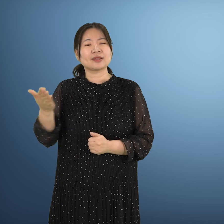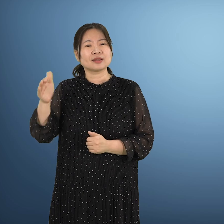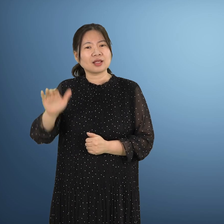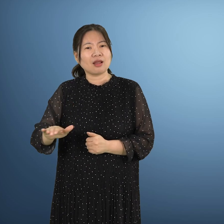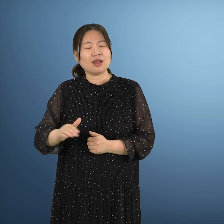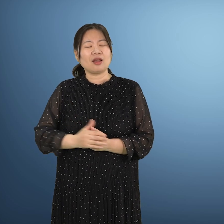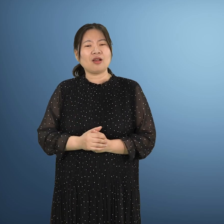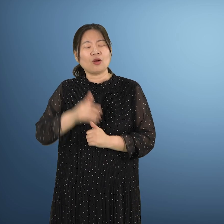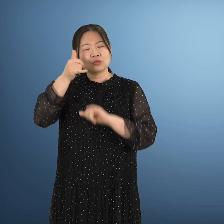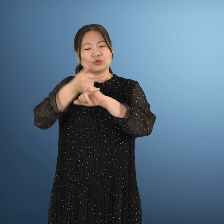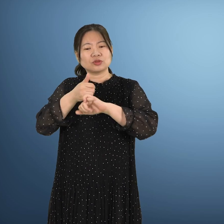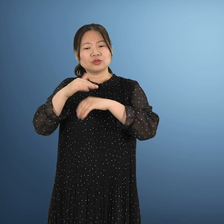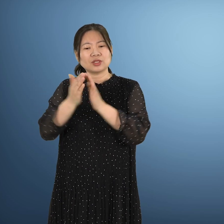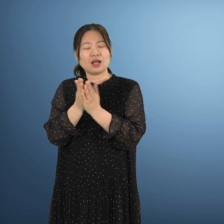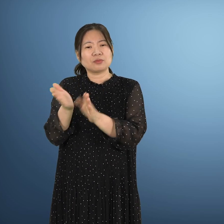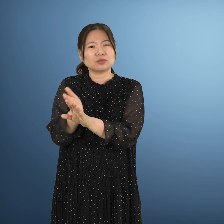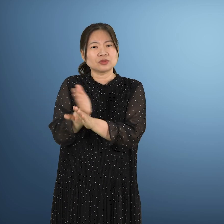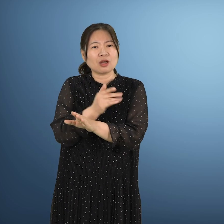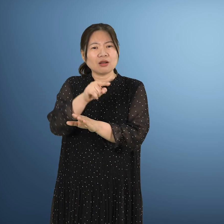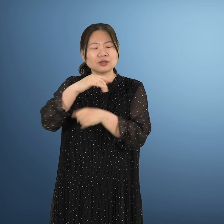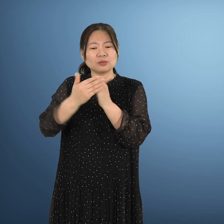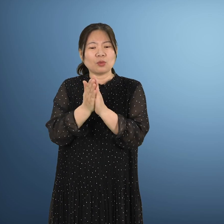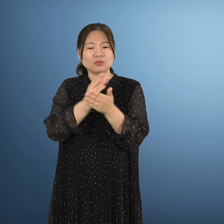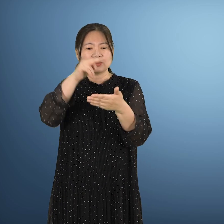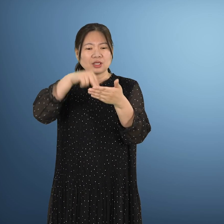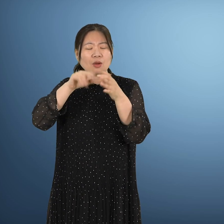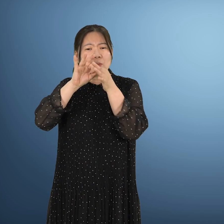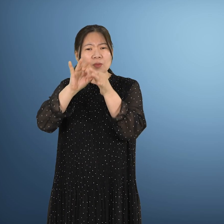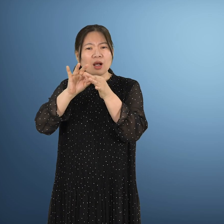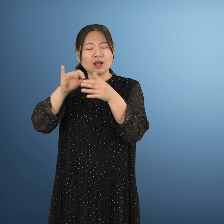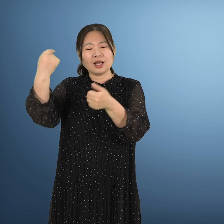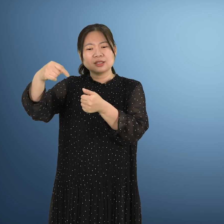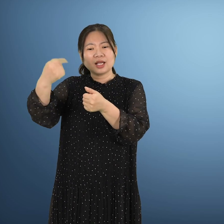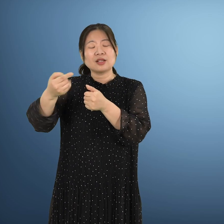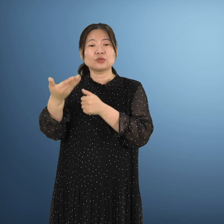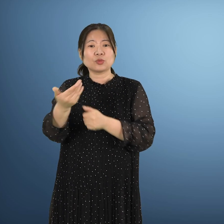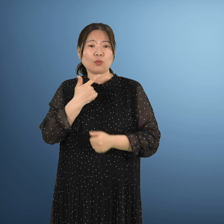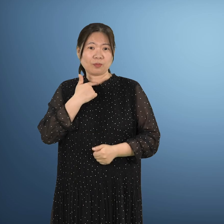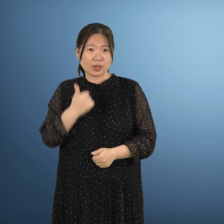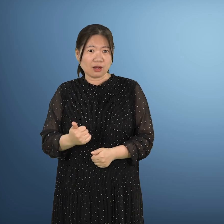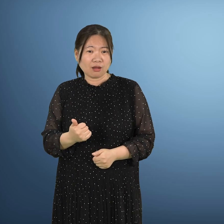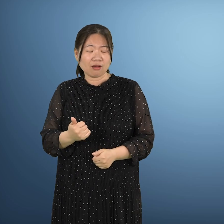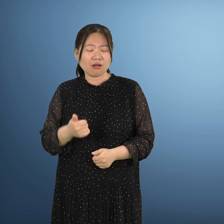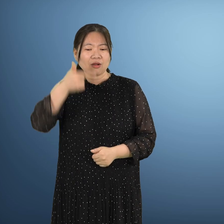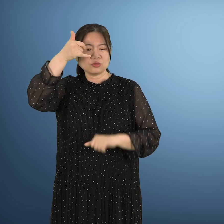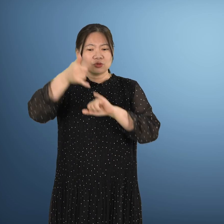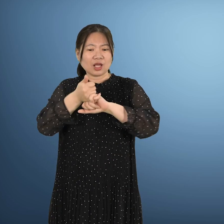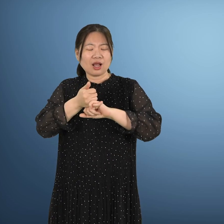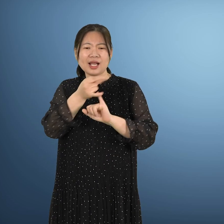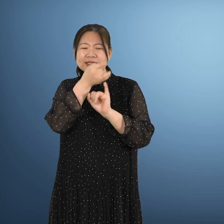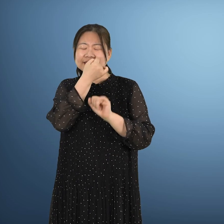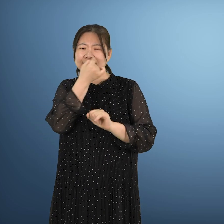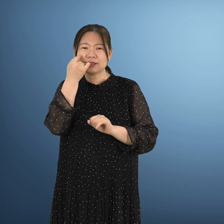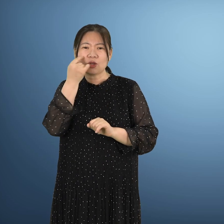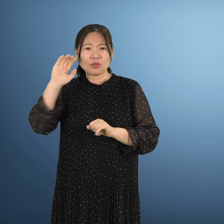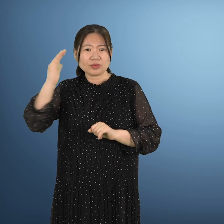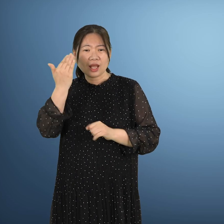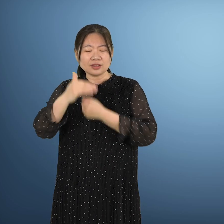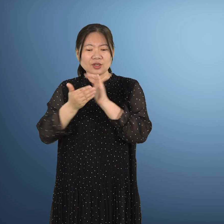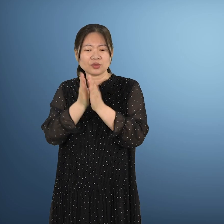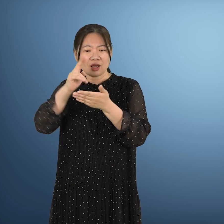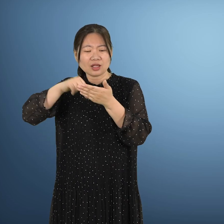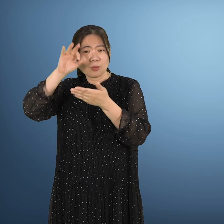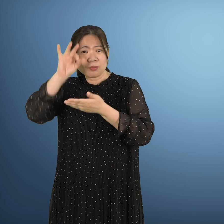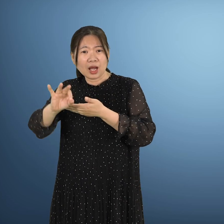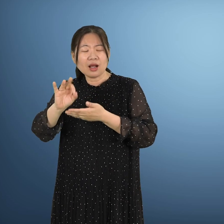근데 구약서부터 그 본문을 가지고 쭉 가르쳐 왔던 구약의 근거가 되는 성경을